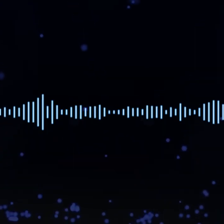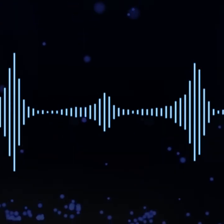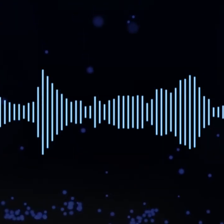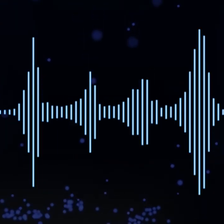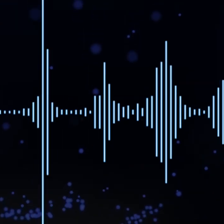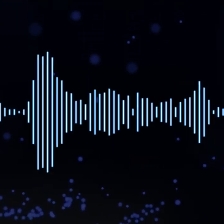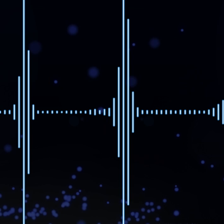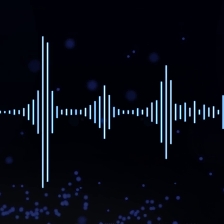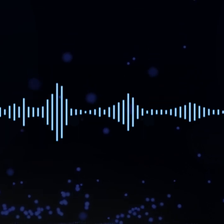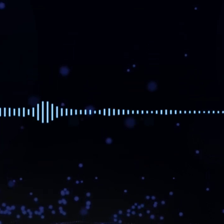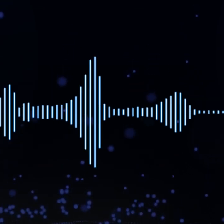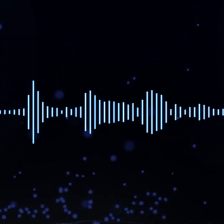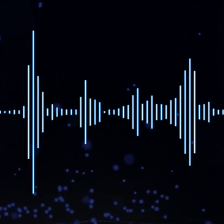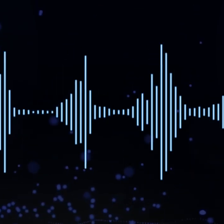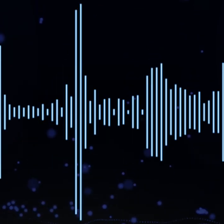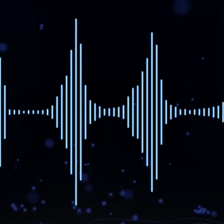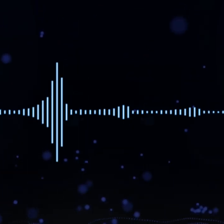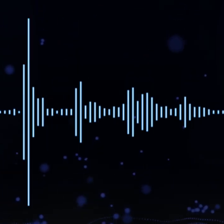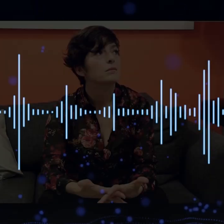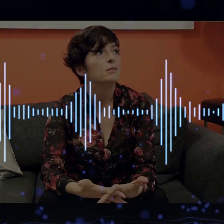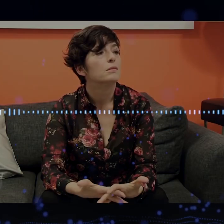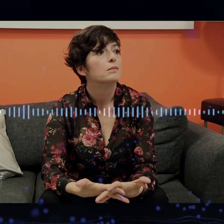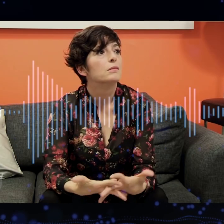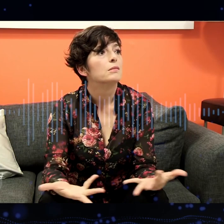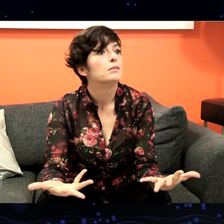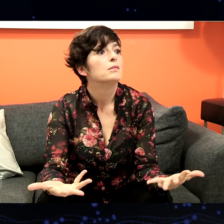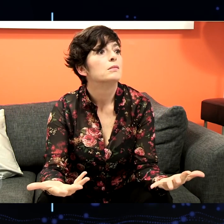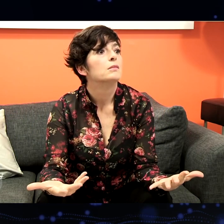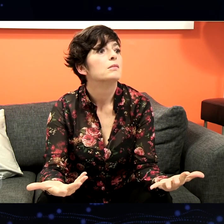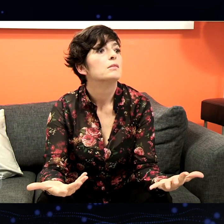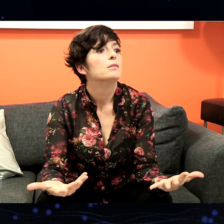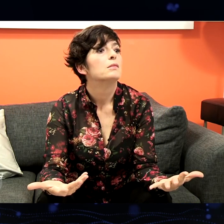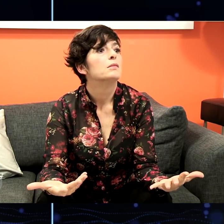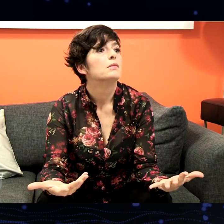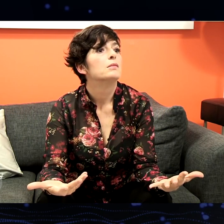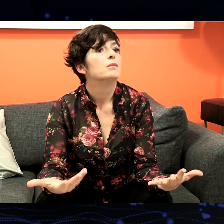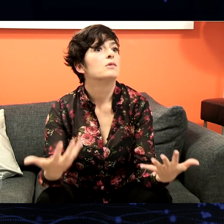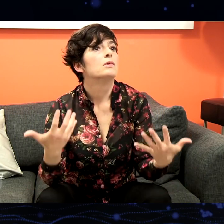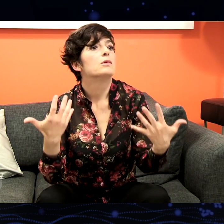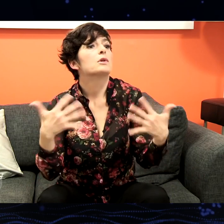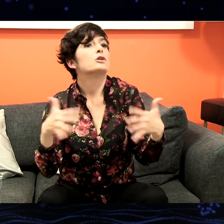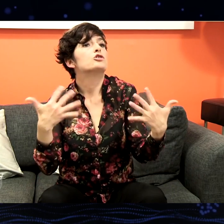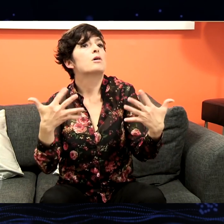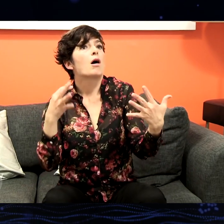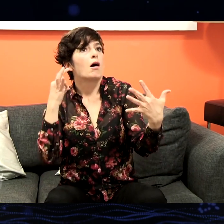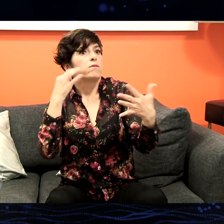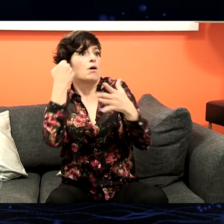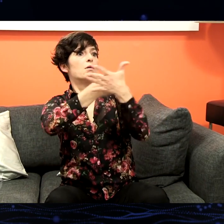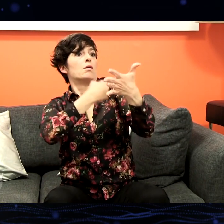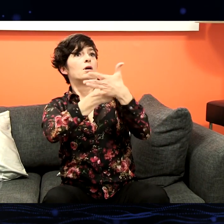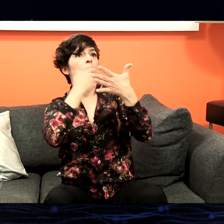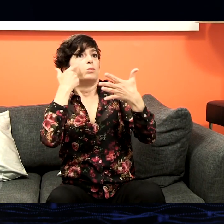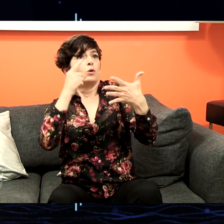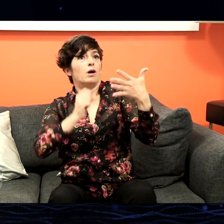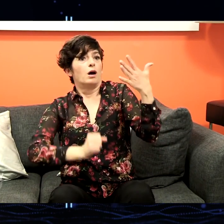En France, comme l'a dit Mélanie, on peut citer Emmanuel Laborie, connu entre autres pour son livre Le Cri de la Mouette et aussi son Molière d'interprétation théâtrale pour le film Les Enfants du